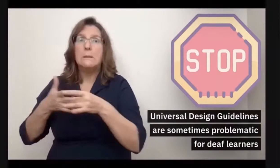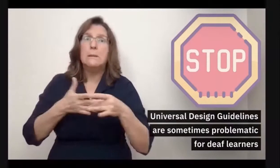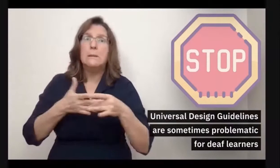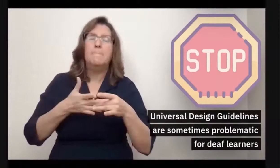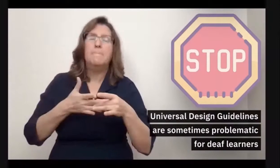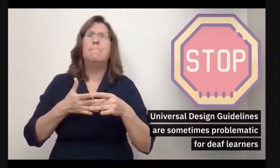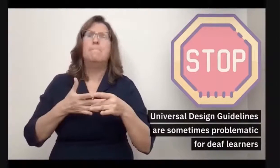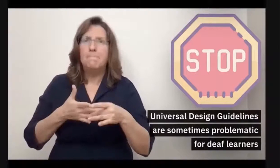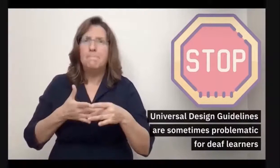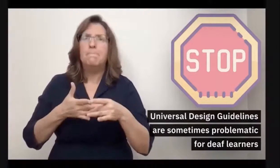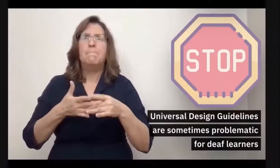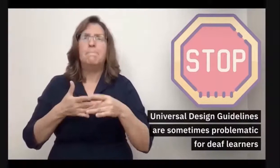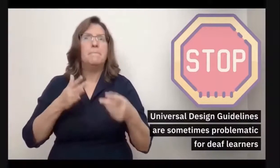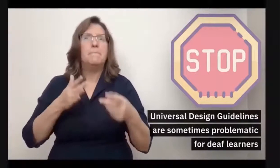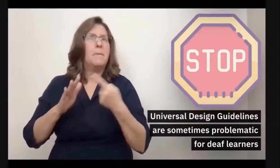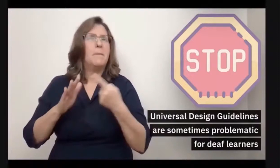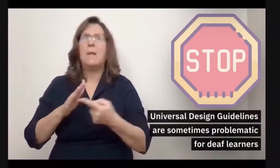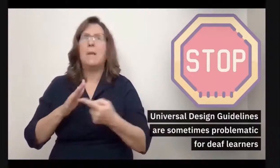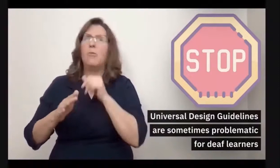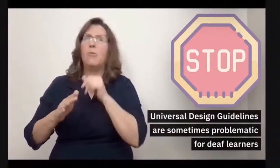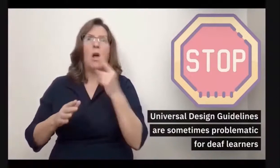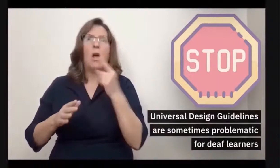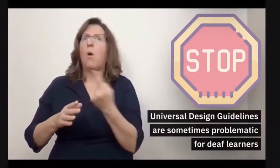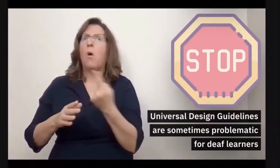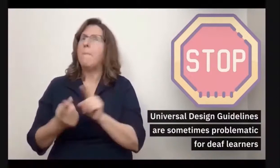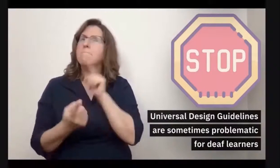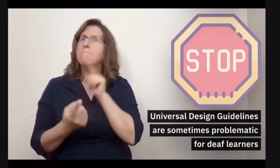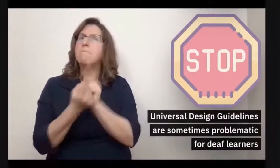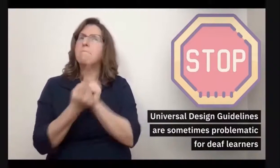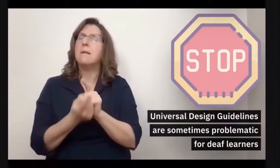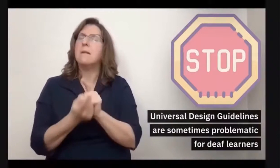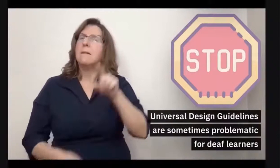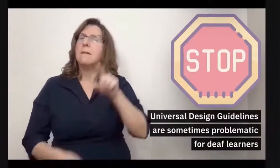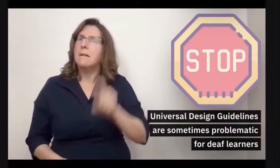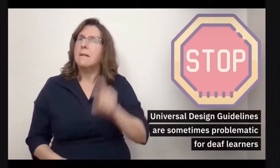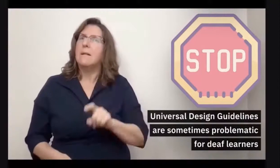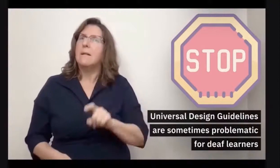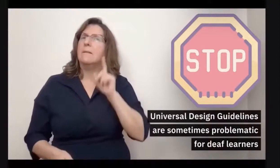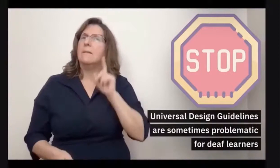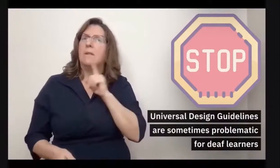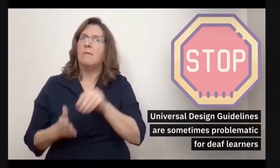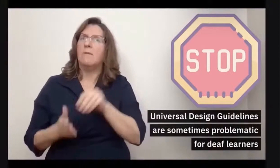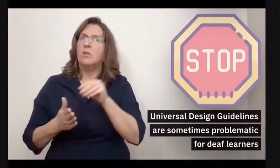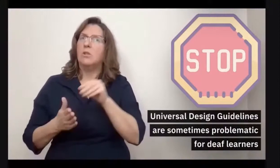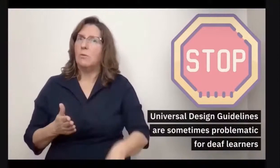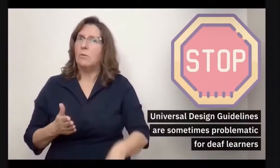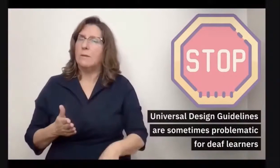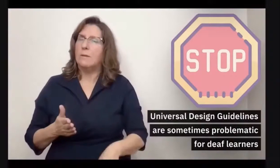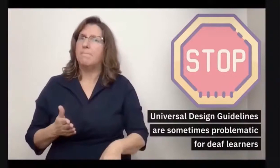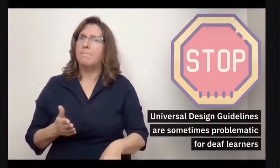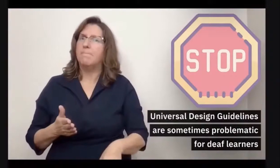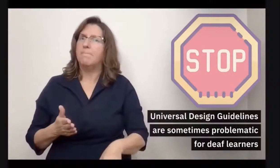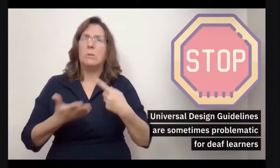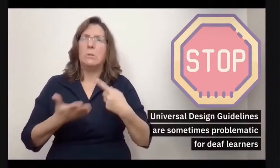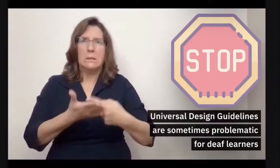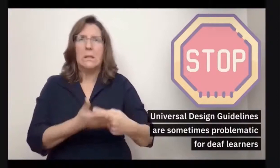Los lineamientos del diseño universal a veces son problemáticos para los alumnos con sordera. Vamos a explorar esto a